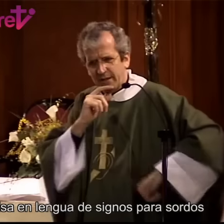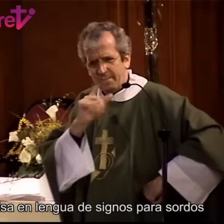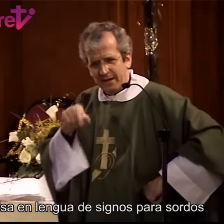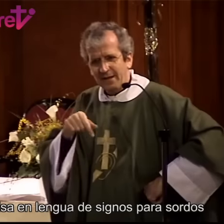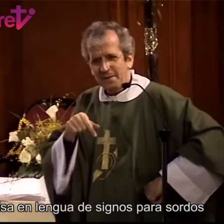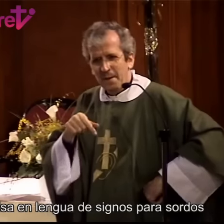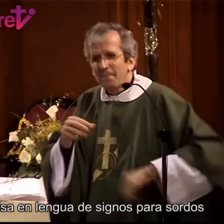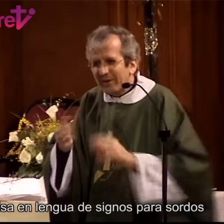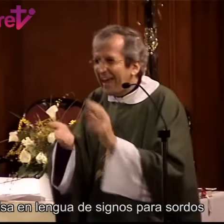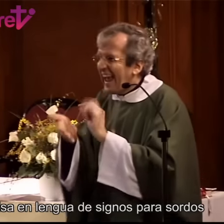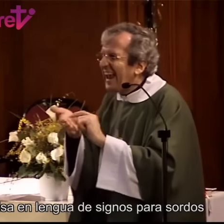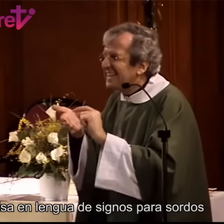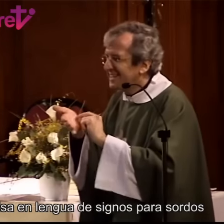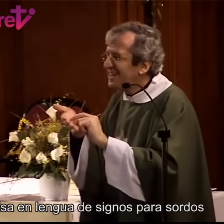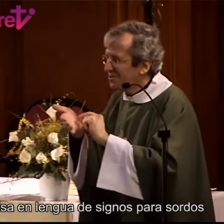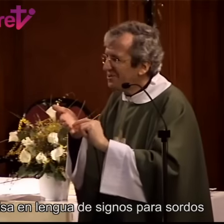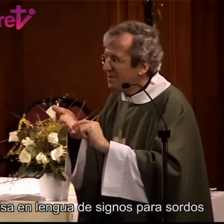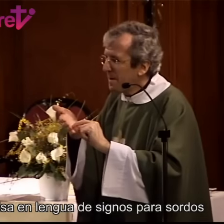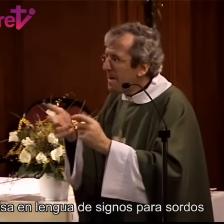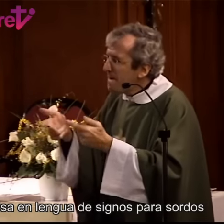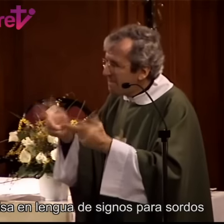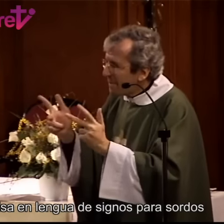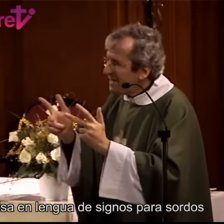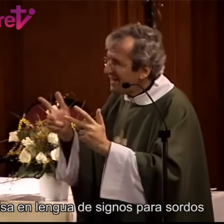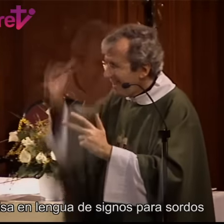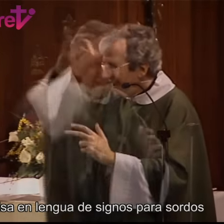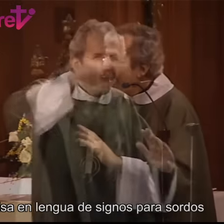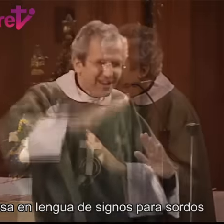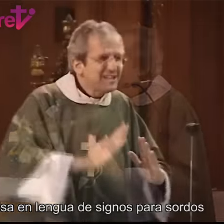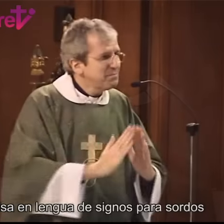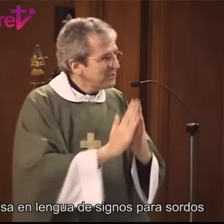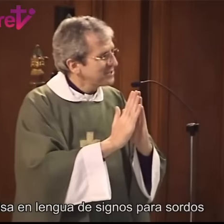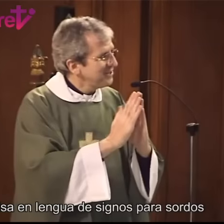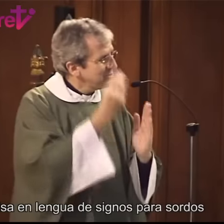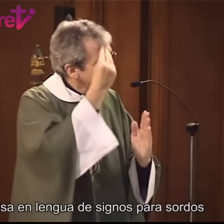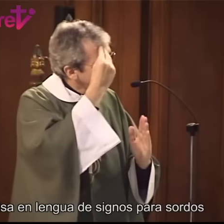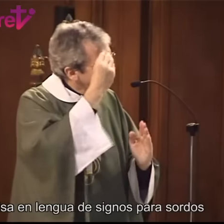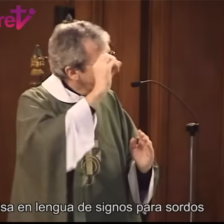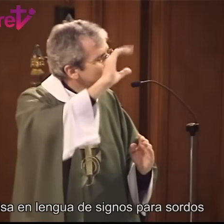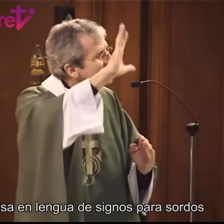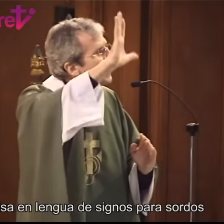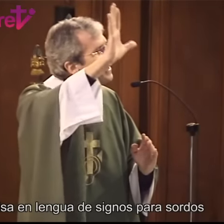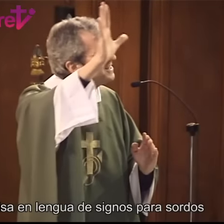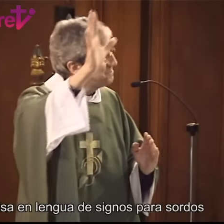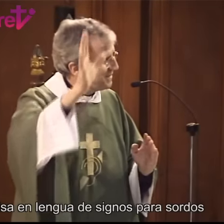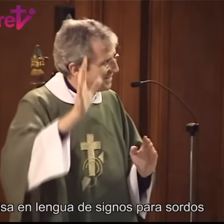también, porque el escrito permite que el Espíritu Santo nos inspire. Es